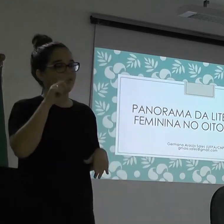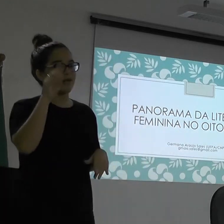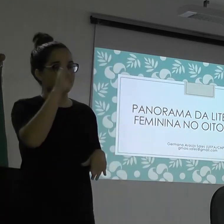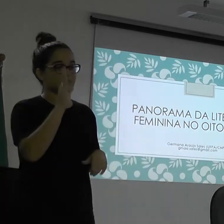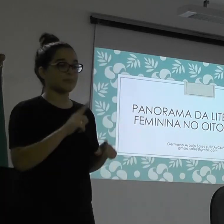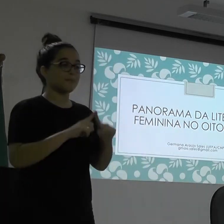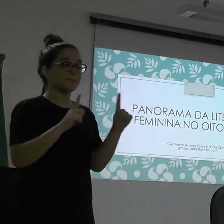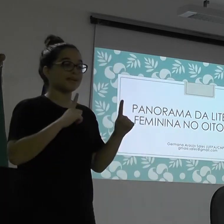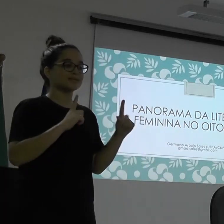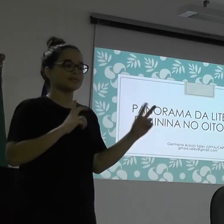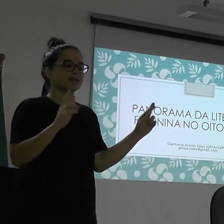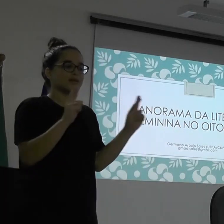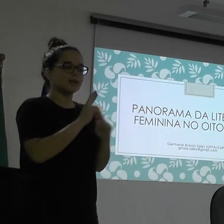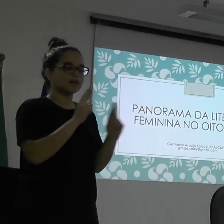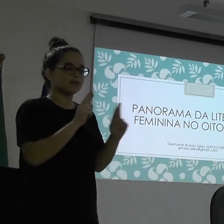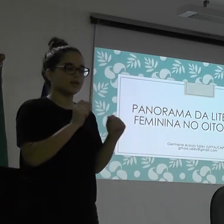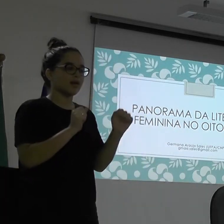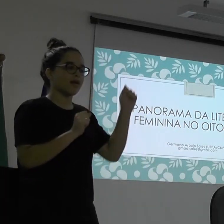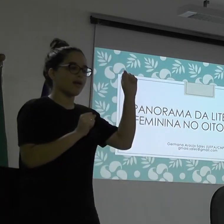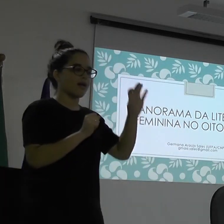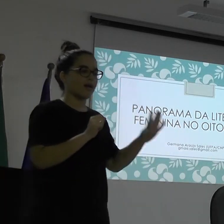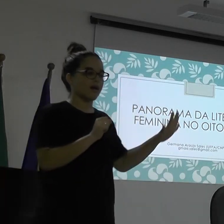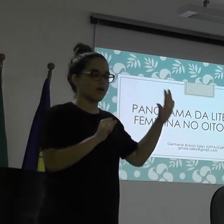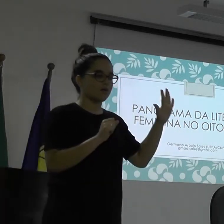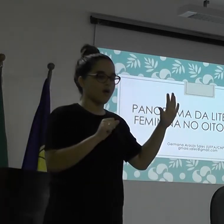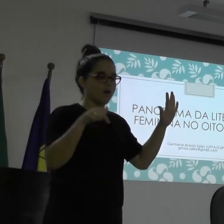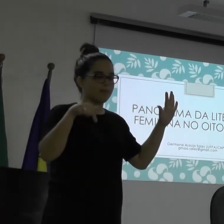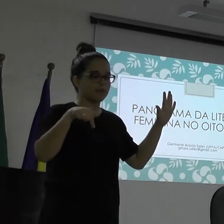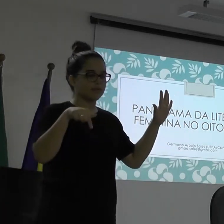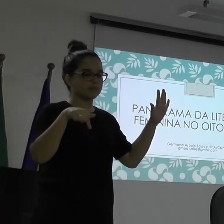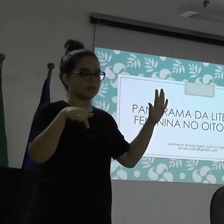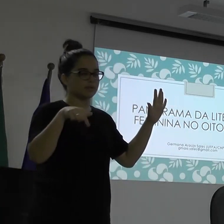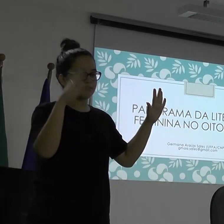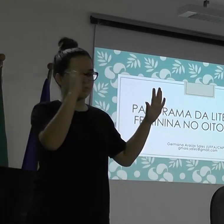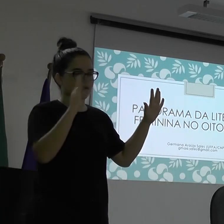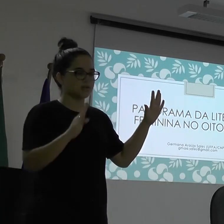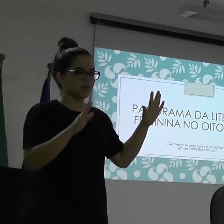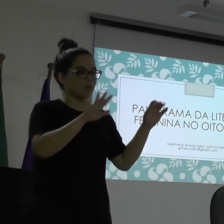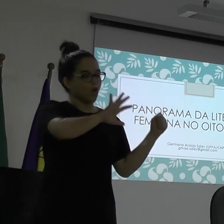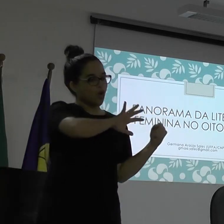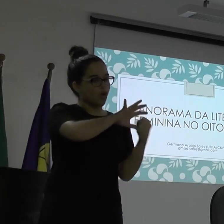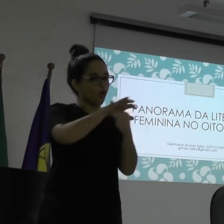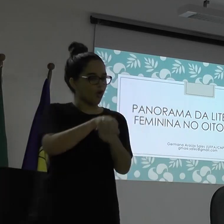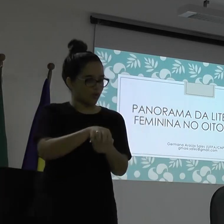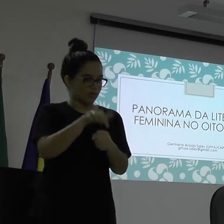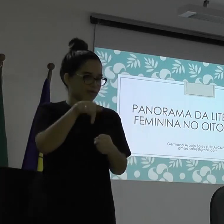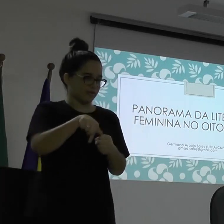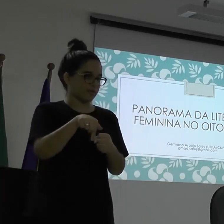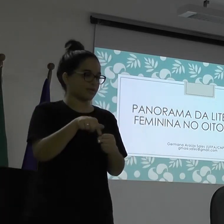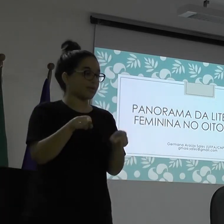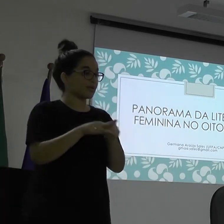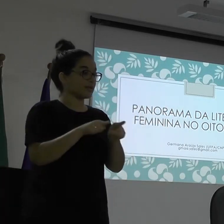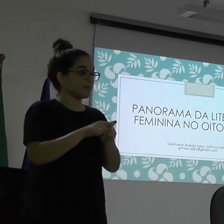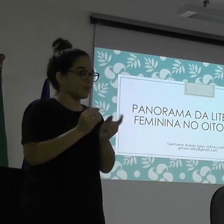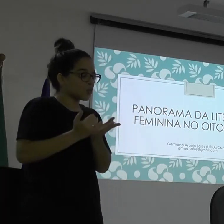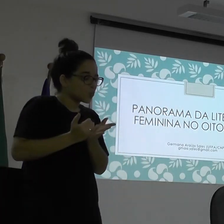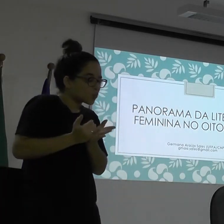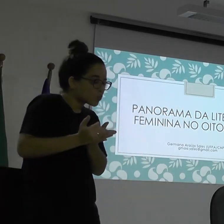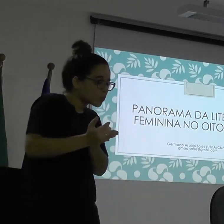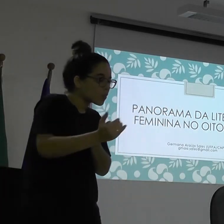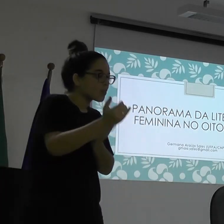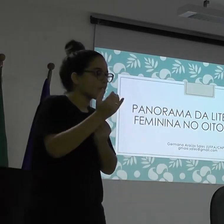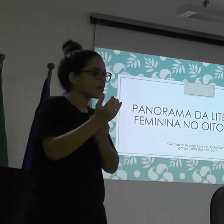relações luso-brasileiras, nessa questão do Brasil colônia, e que também no início da institucionalização da